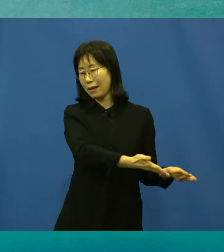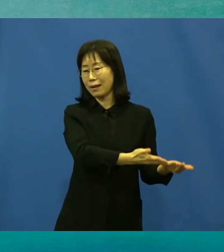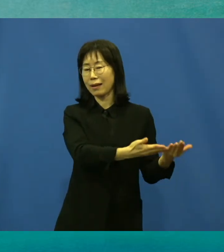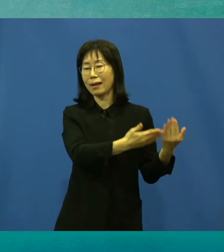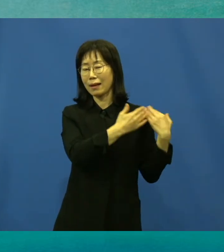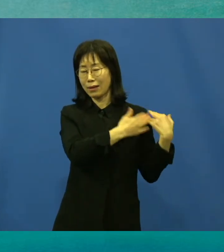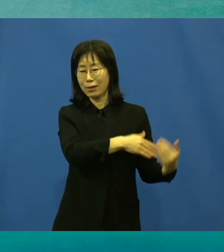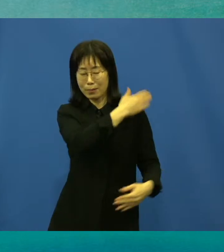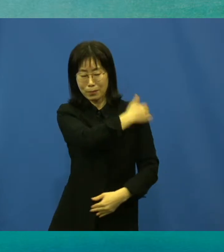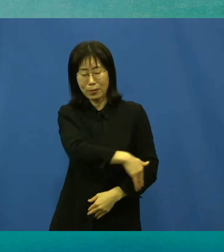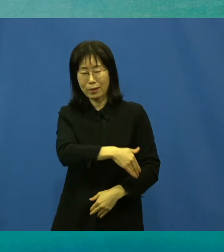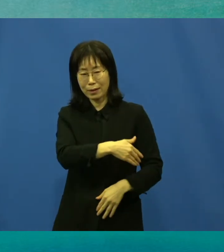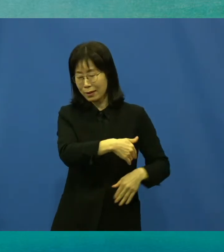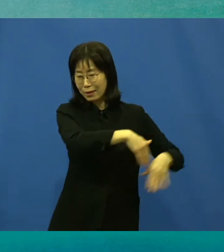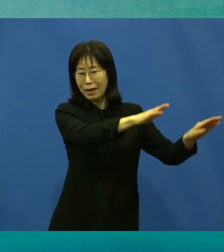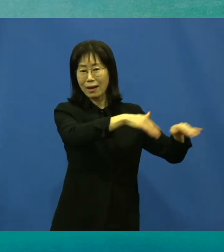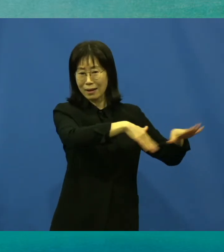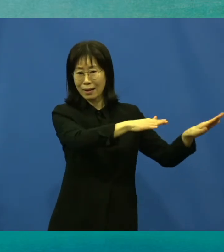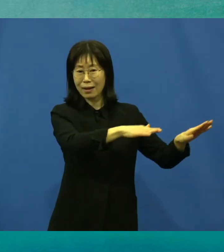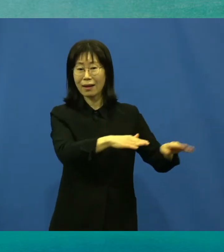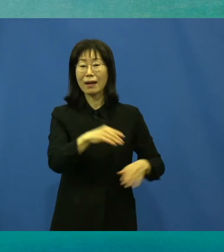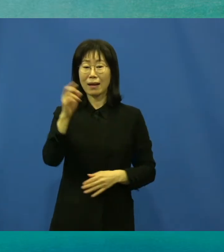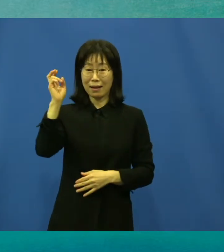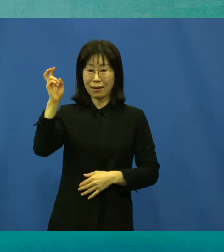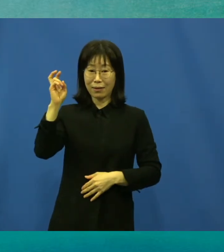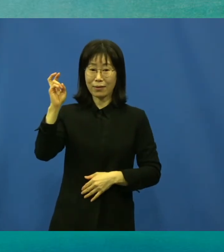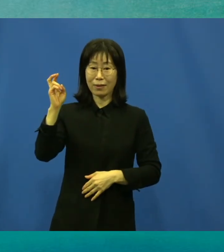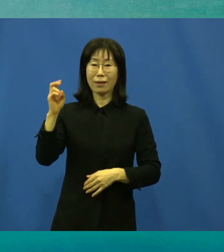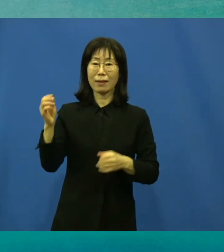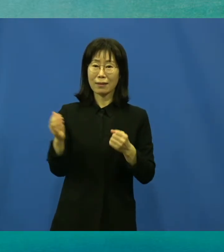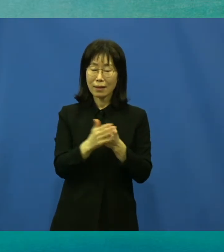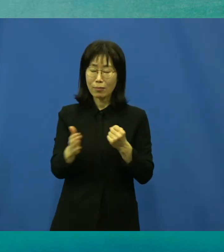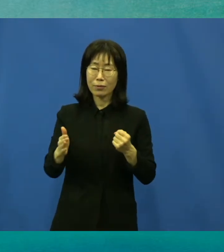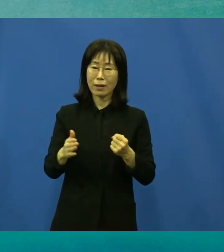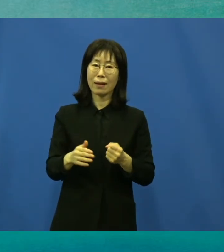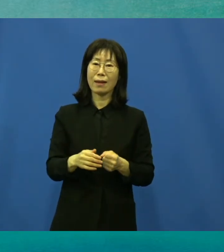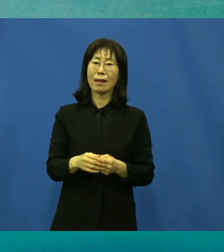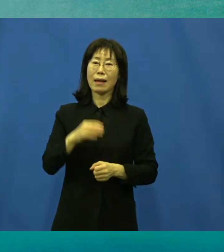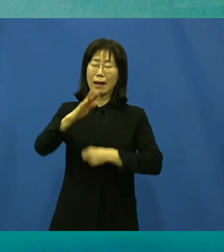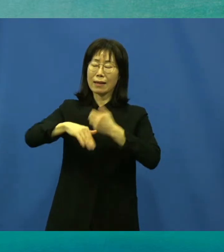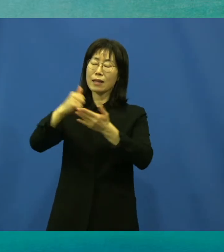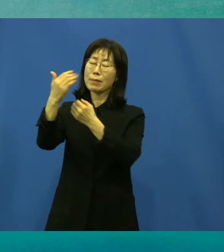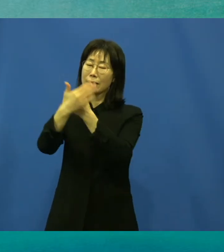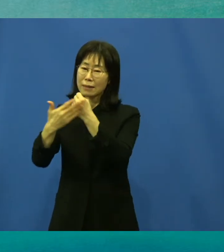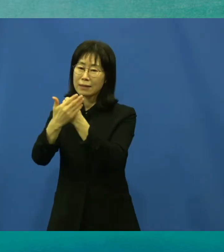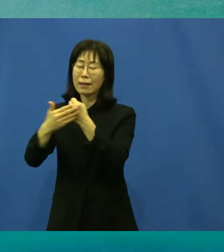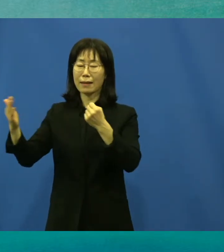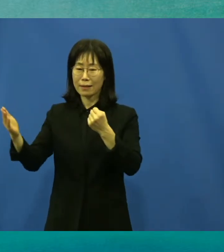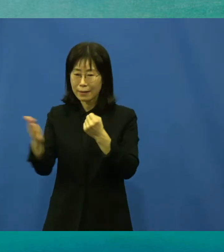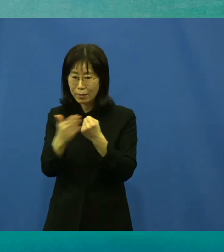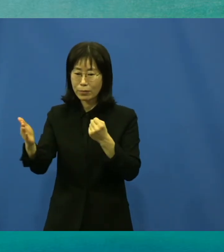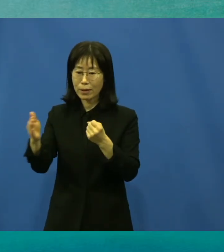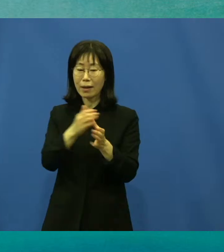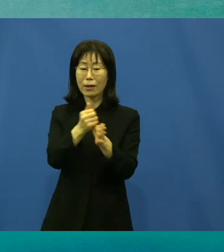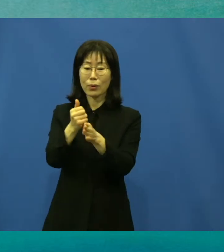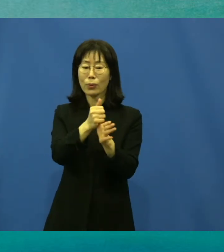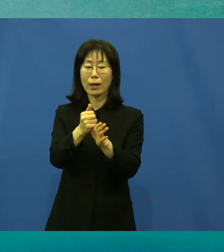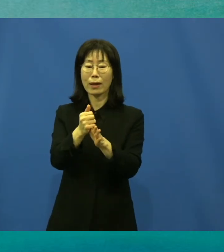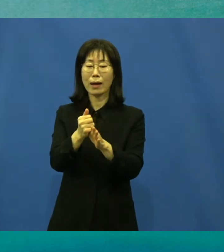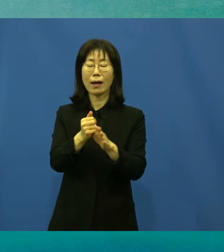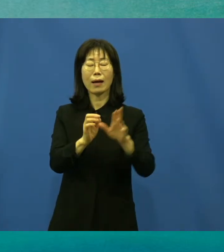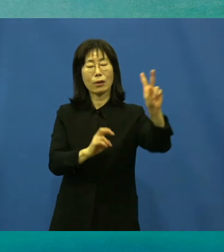지금 하나님이 베푸시는 게 아닙니다. 처음부터 하나님의 은혜가 있었습니다. 그